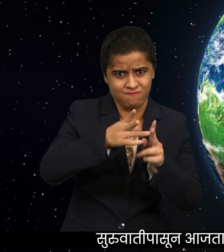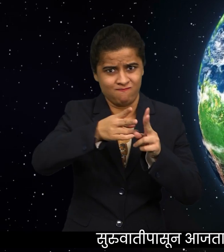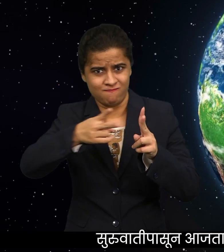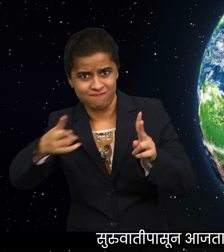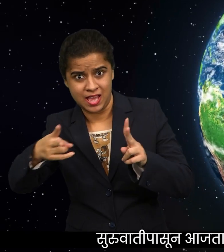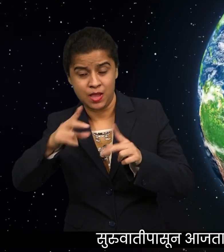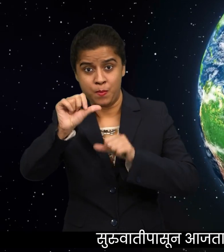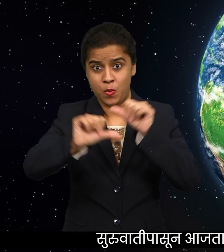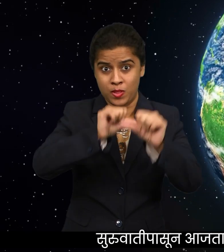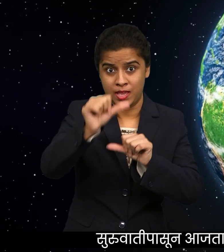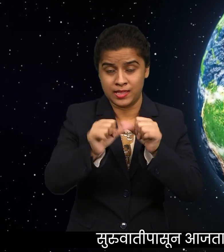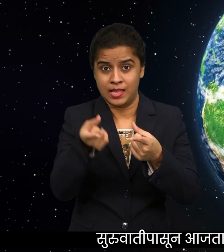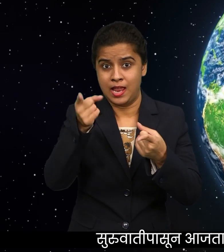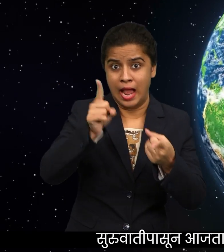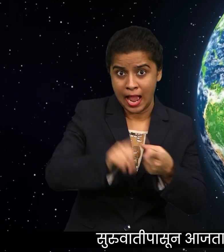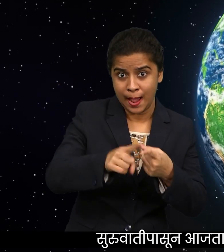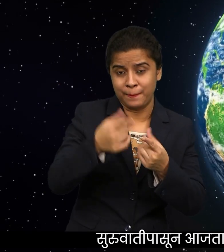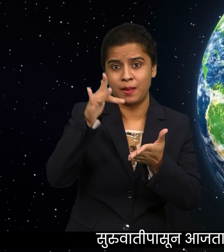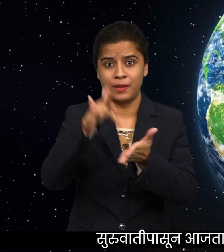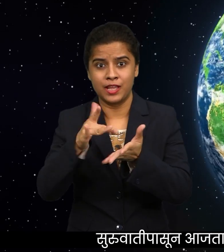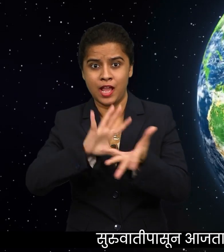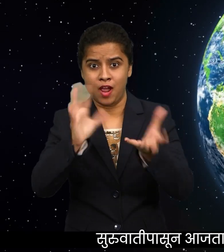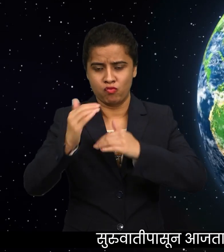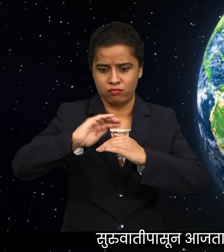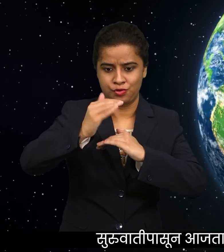तागायत विविध निर्मिती प्रक्रिया होत आहेत.